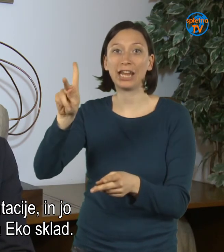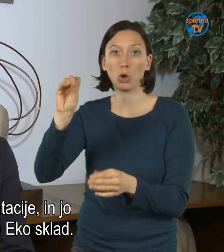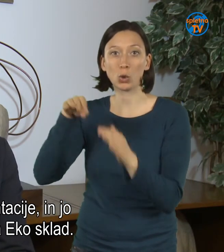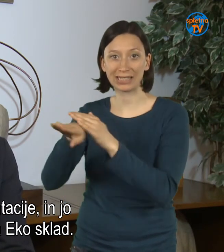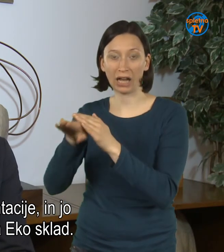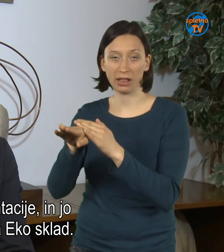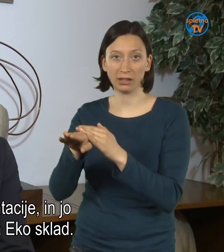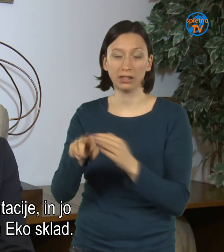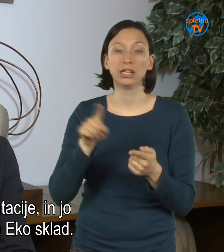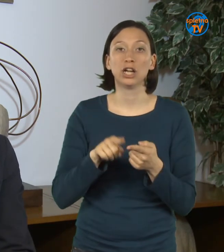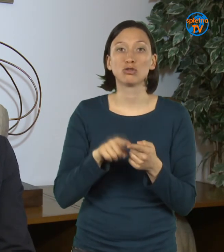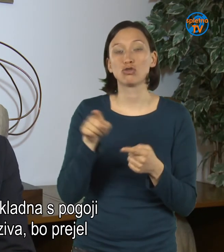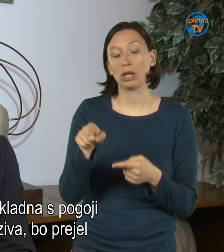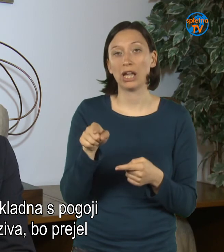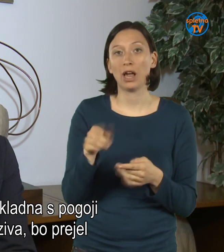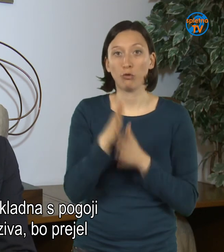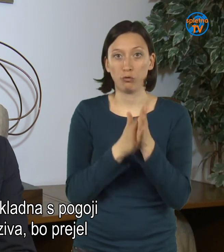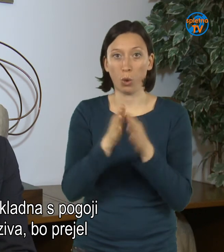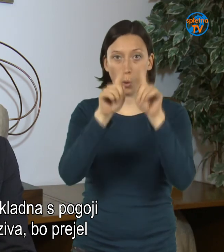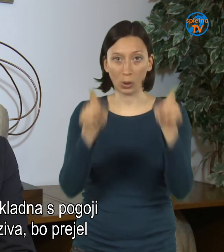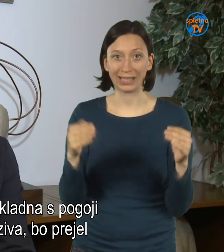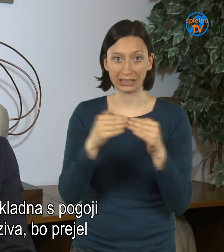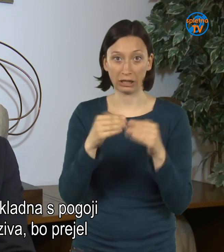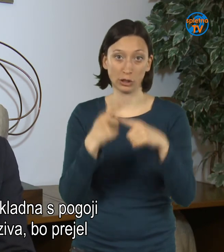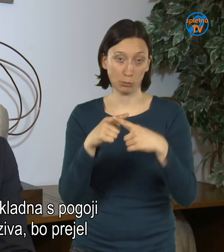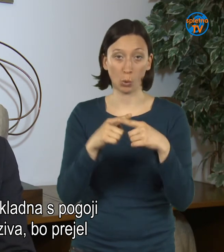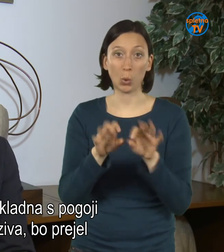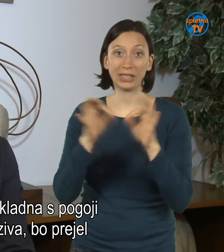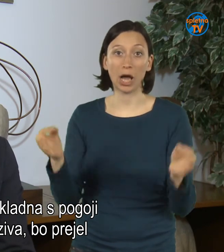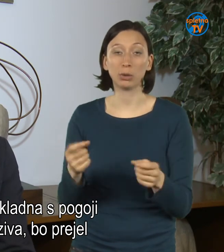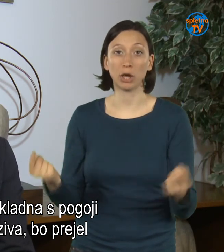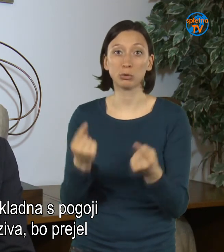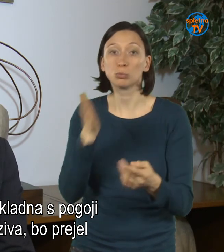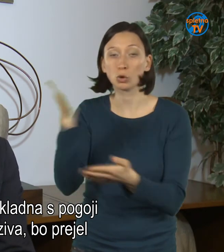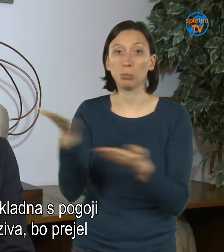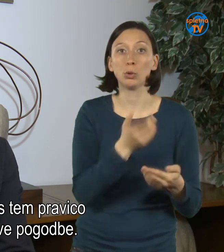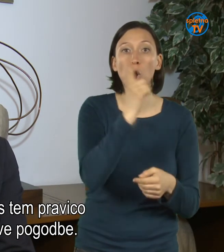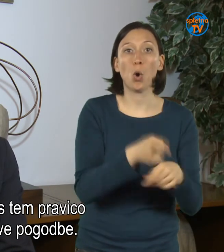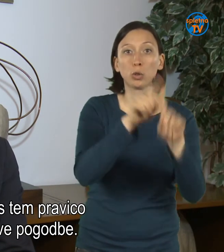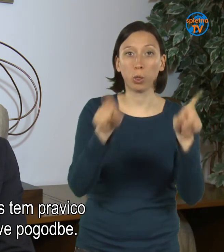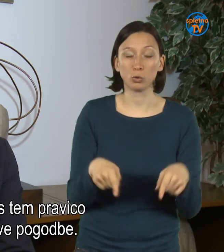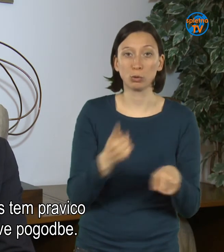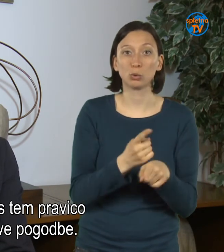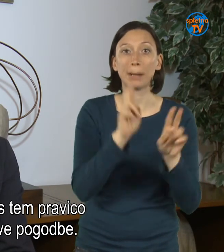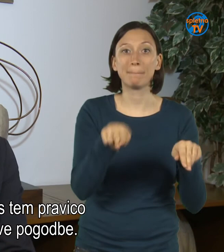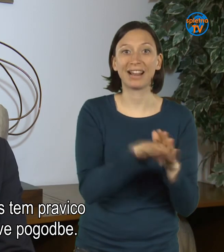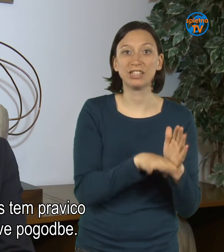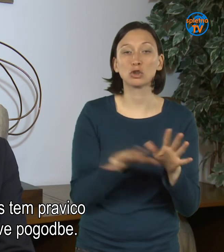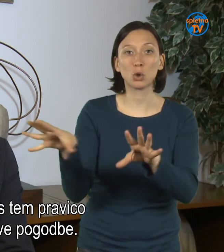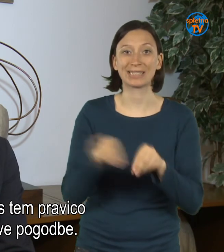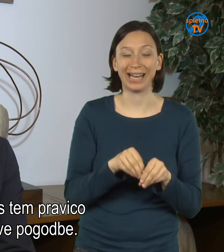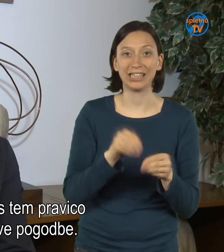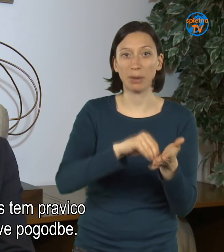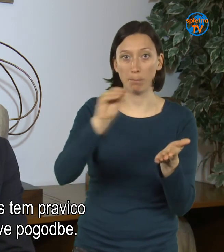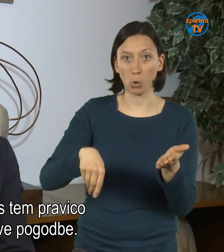poslati na Ekosklad. Če je pač vloga skladna s pogoji javnega poziva, bo prejel odločbo in s tem pravico